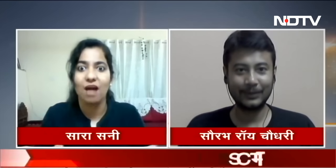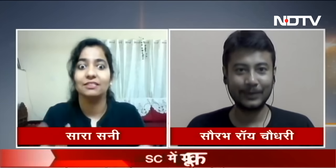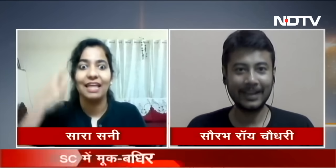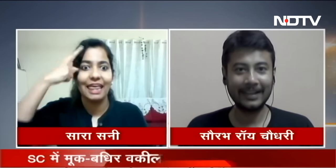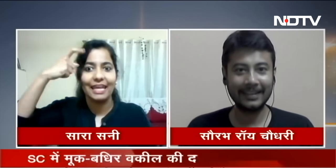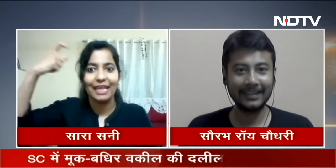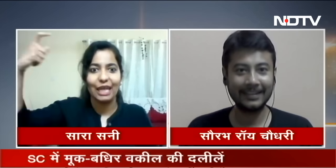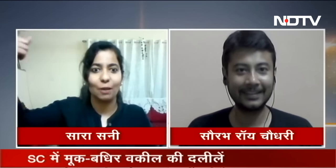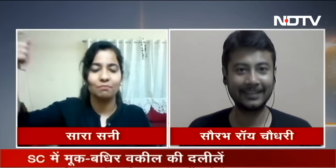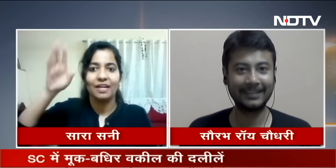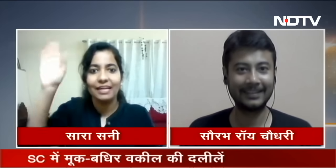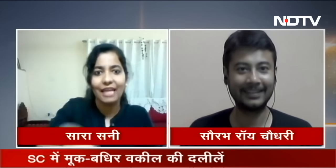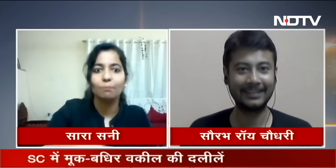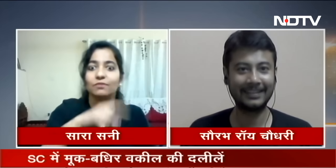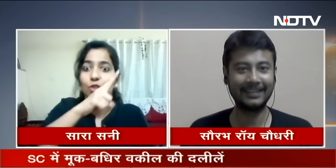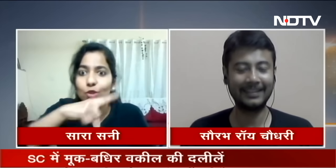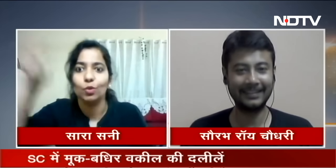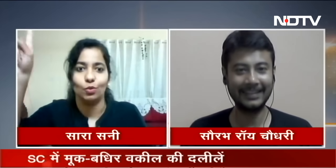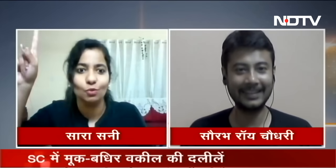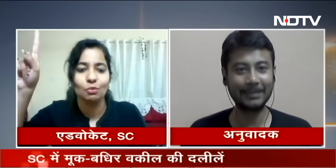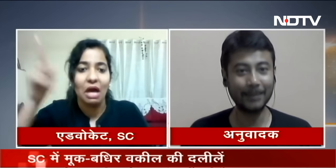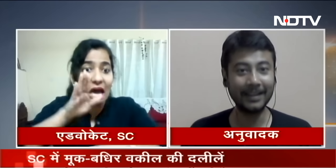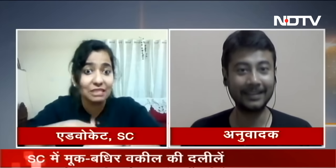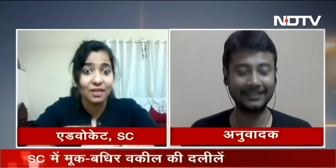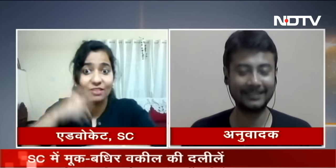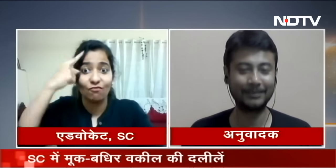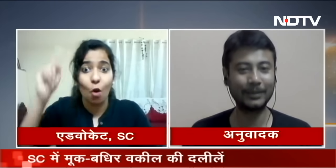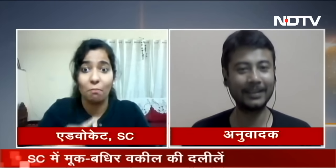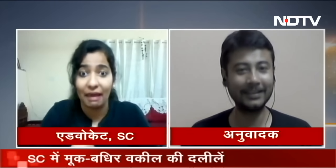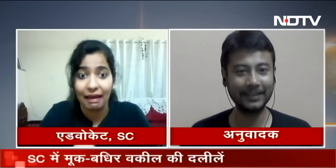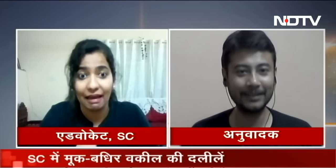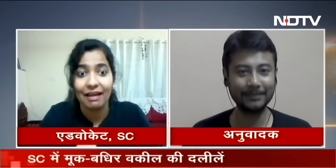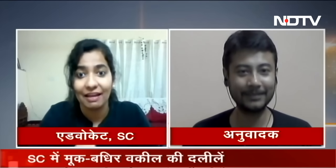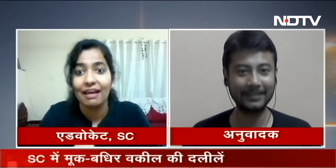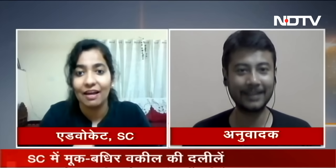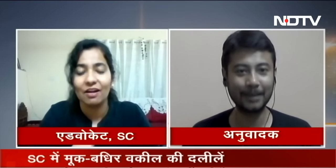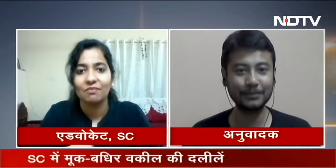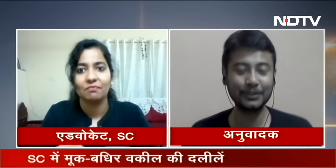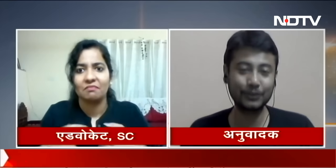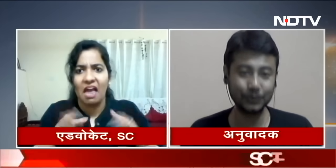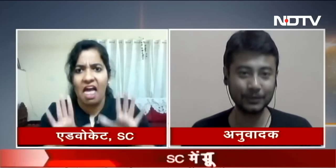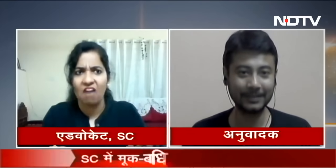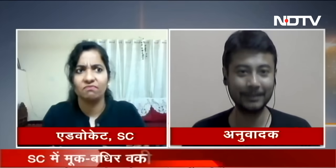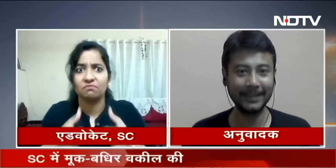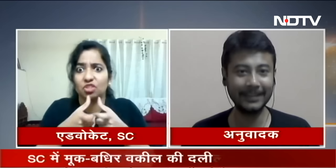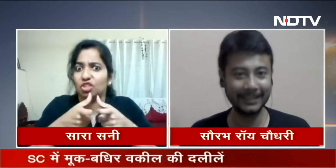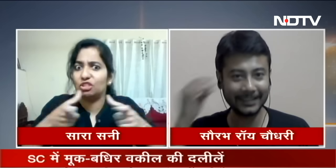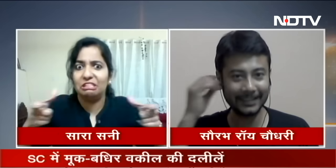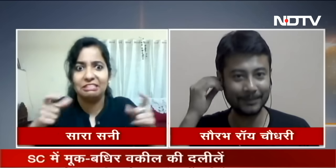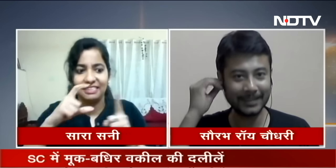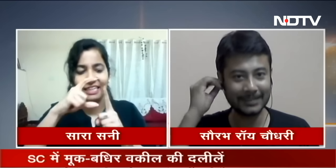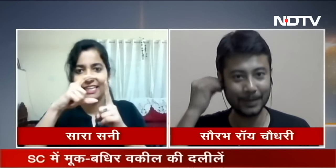तो क्या कहें, ये एक सपना है, बोलते हैं ना, ड्रीम कम्स ट्रू। मेरे